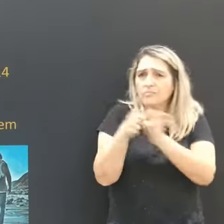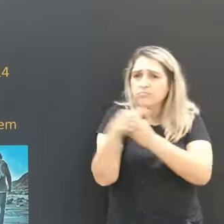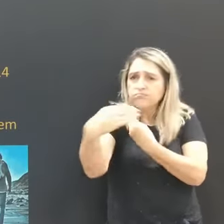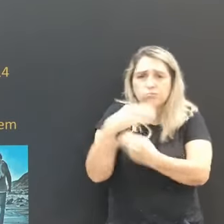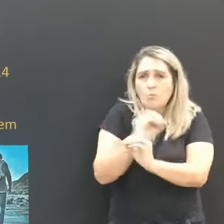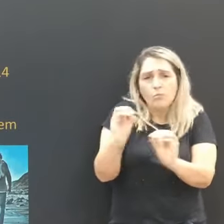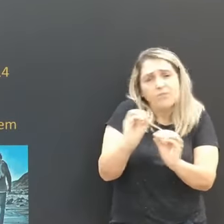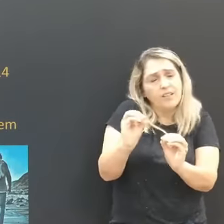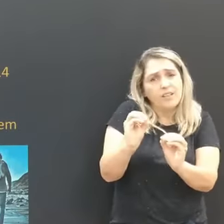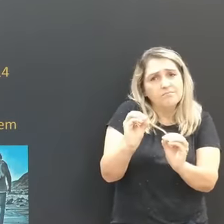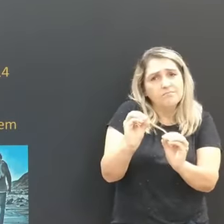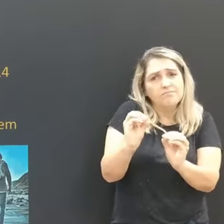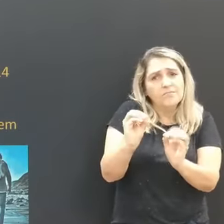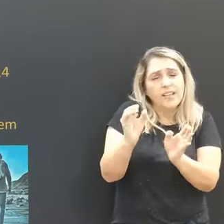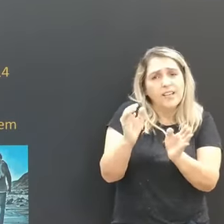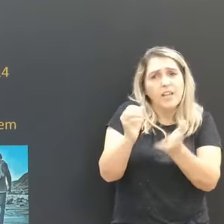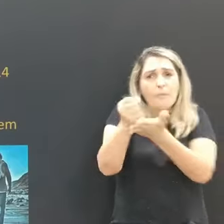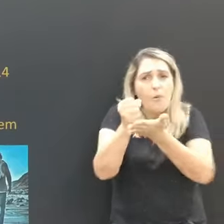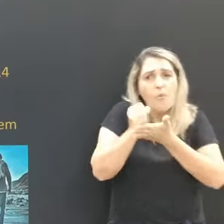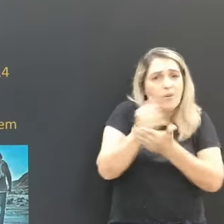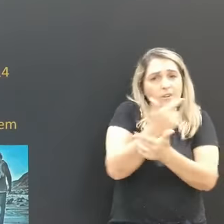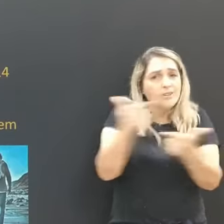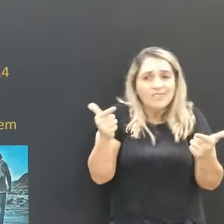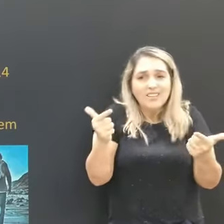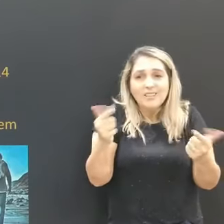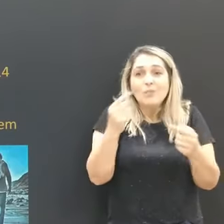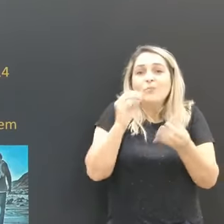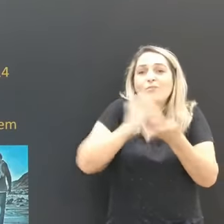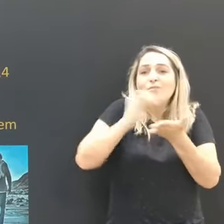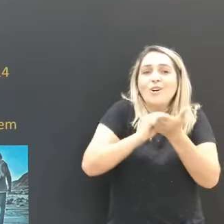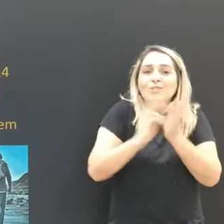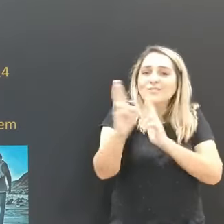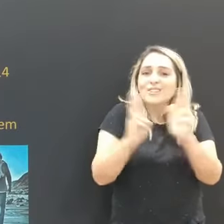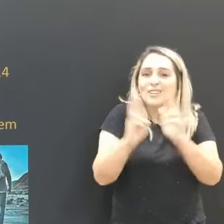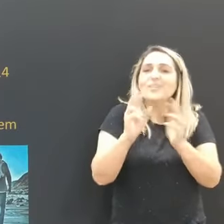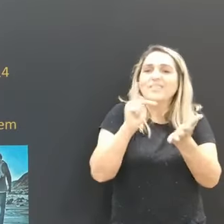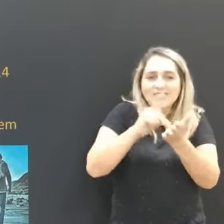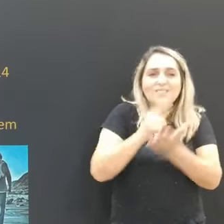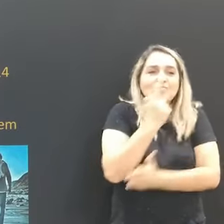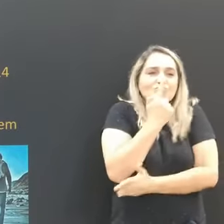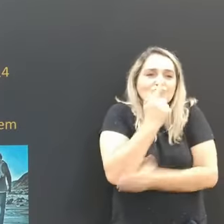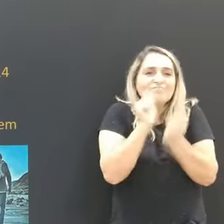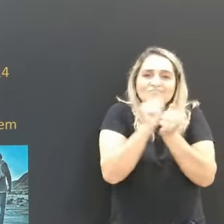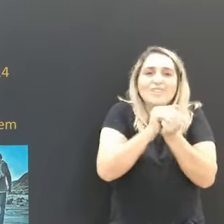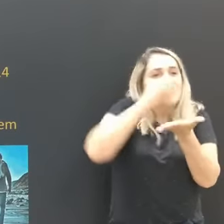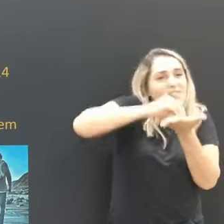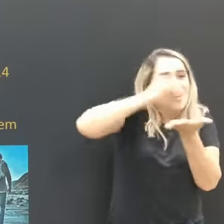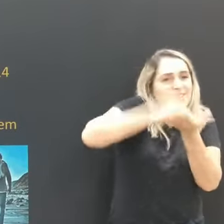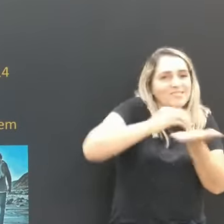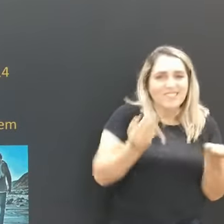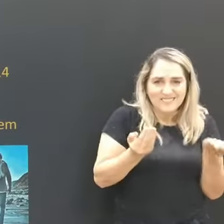às vezes diferentes. Por quê? Porque nós não temos intimidade um com o outro, porque falta um relacionamento de verdade,